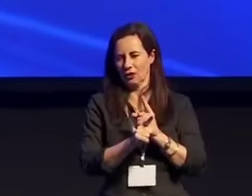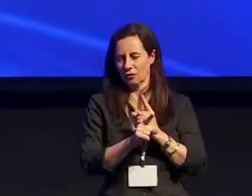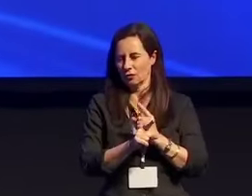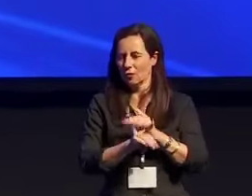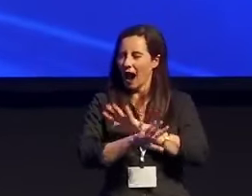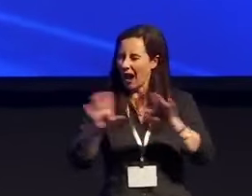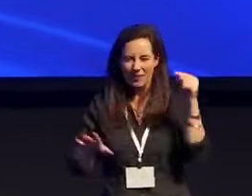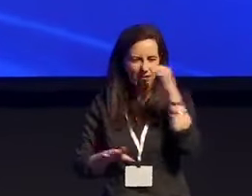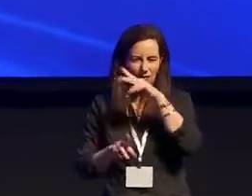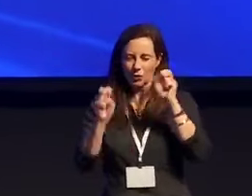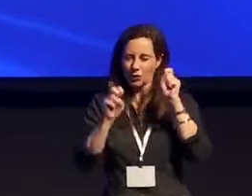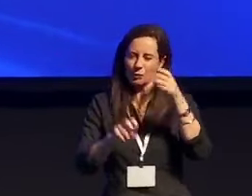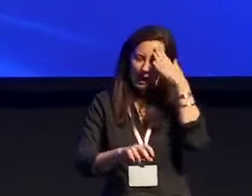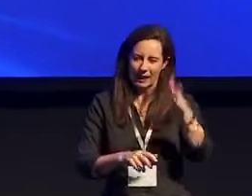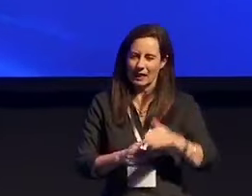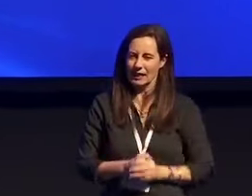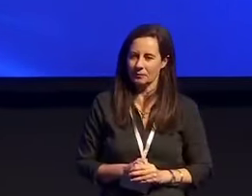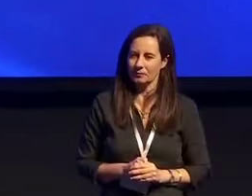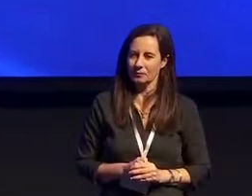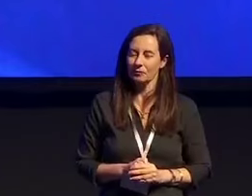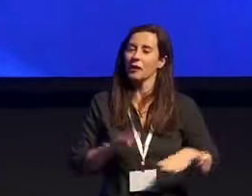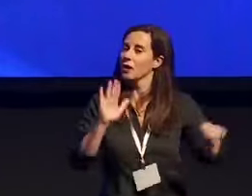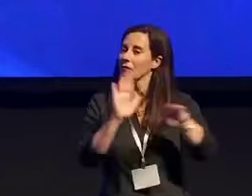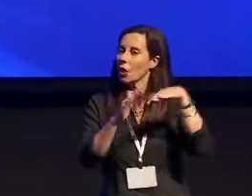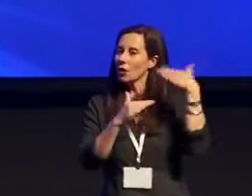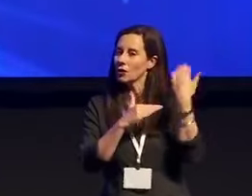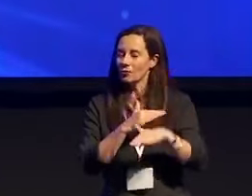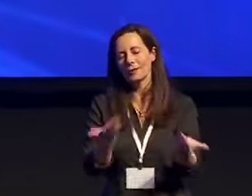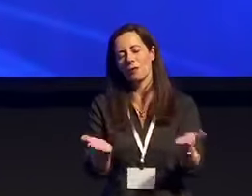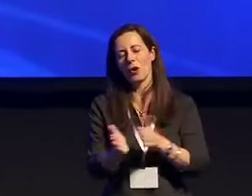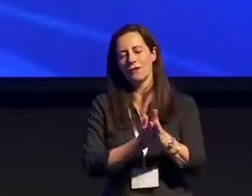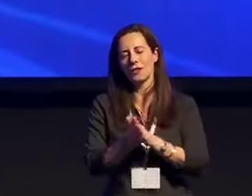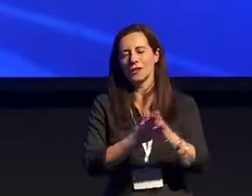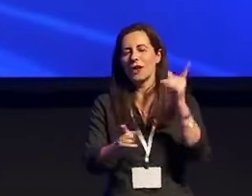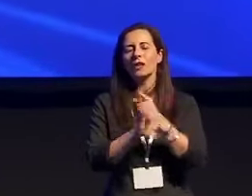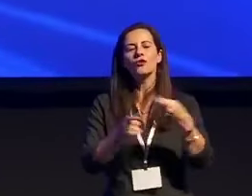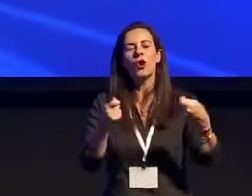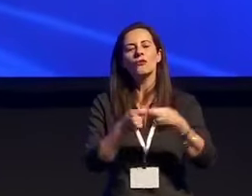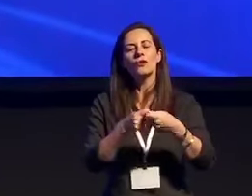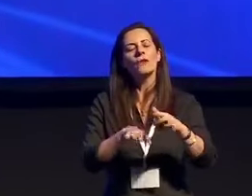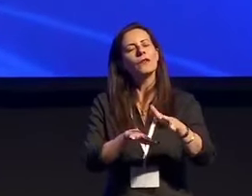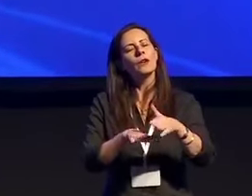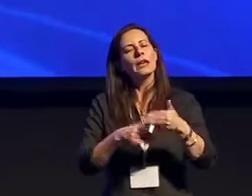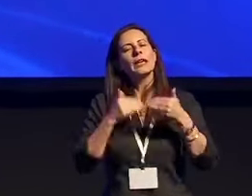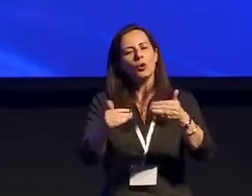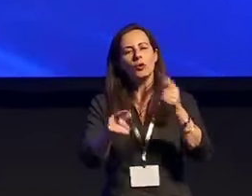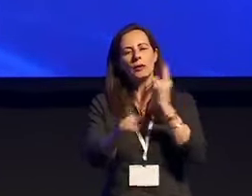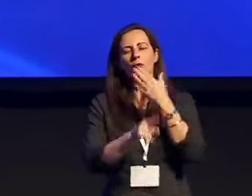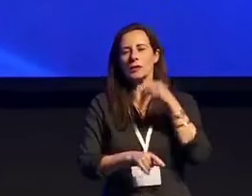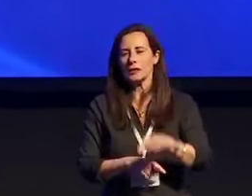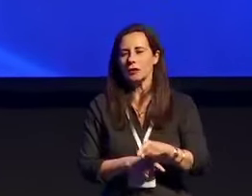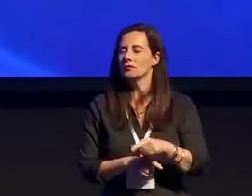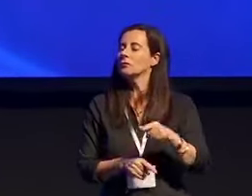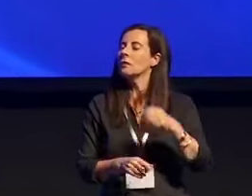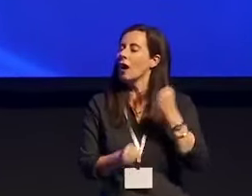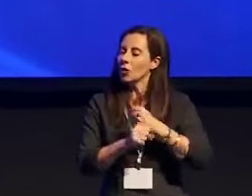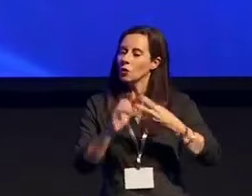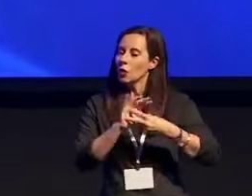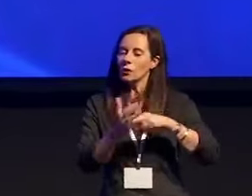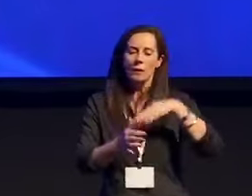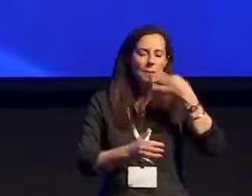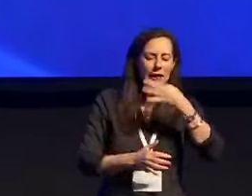אל תחמיצו הזדמנות להכירם. ועיקרון אחרון, המוטיבציה, הרגשת השותפות בקידום הנגישות בישראל. עמלנו על תוכנית